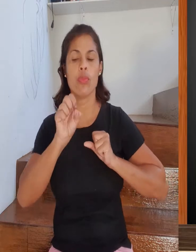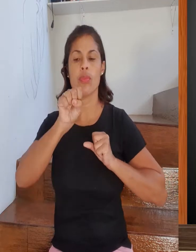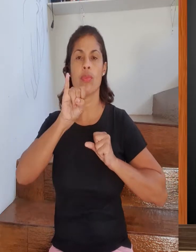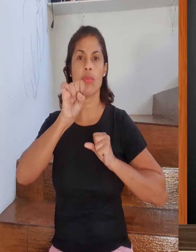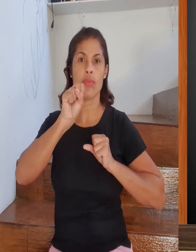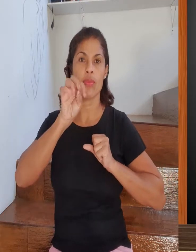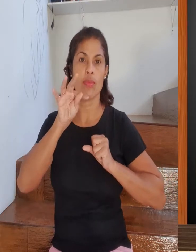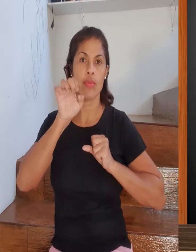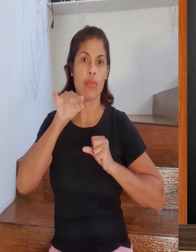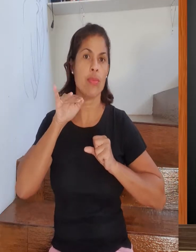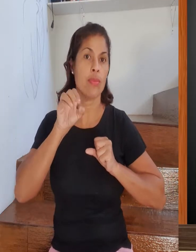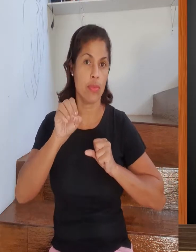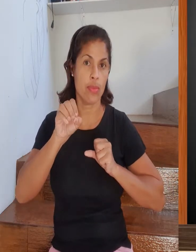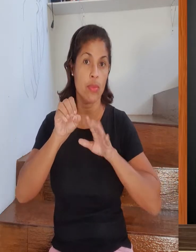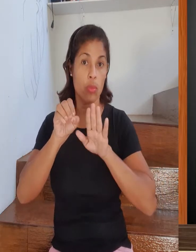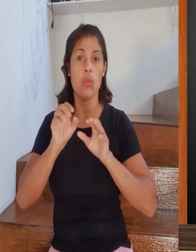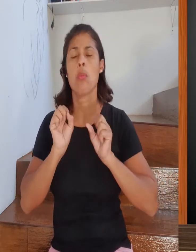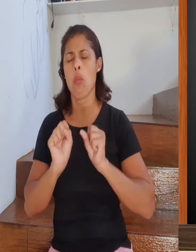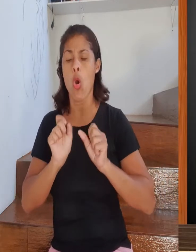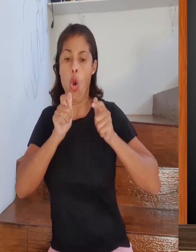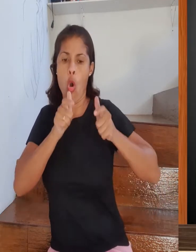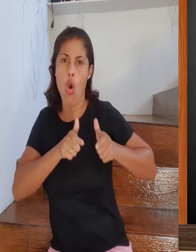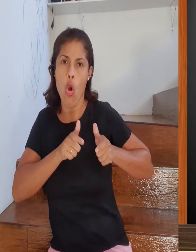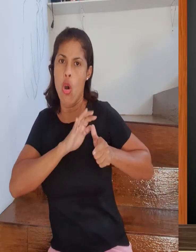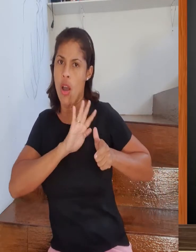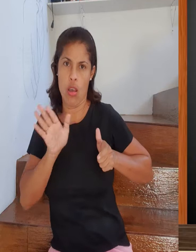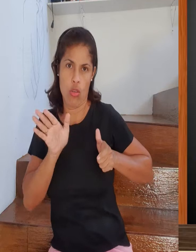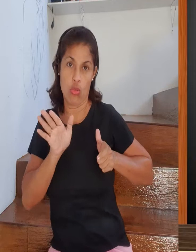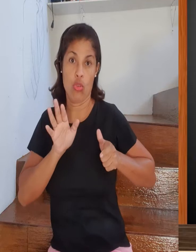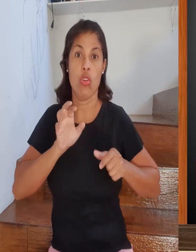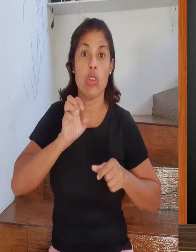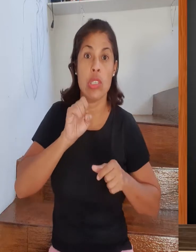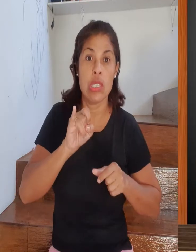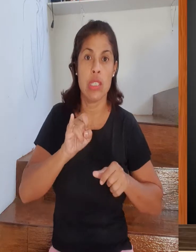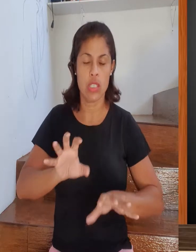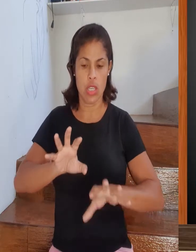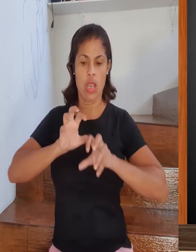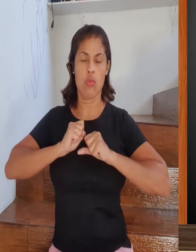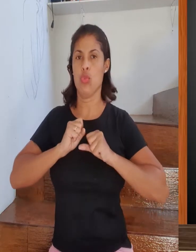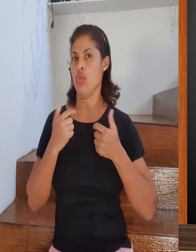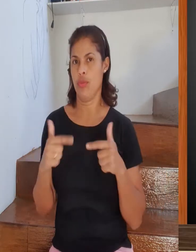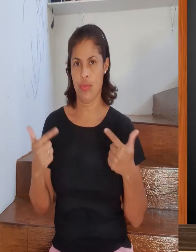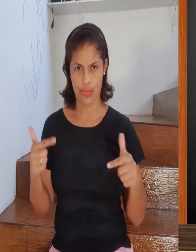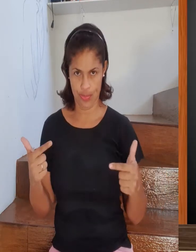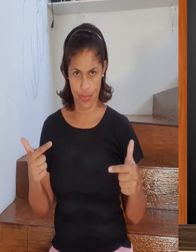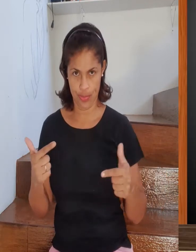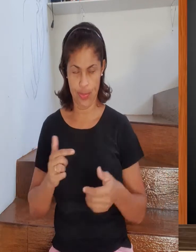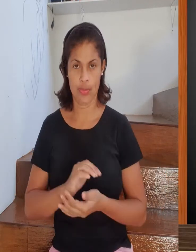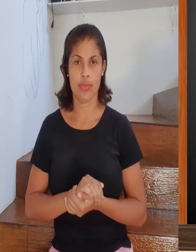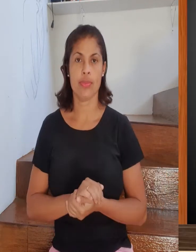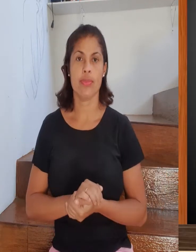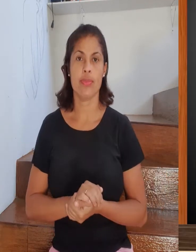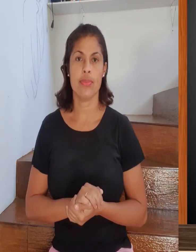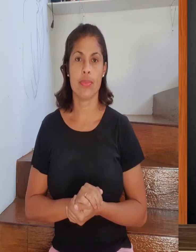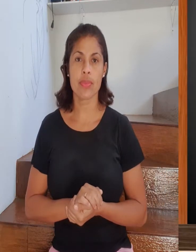efeito sistêmico, mas o efeito também pode ser local, quando não há absorção do medicamento.